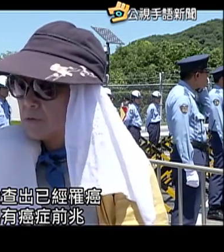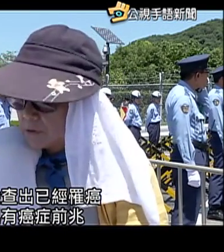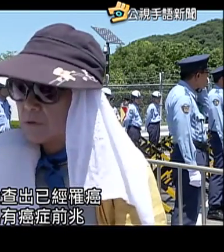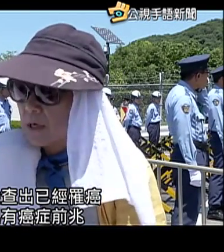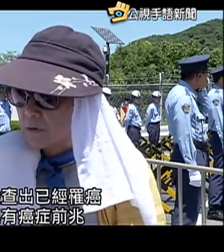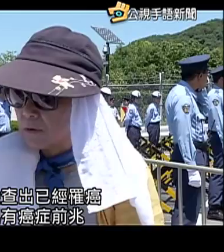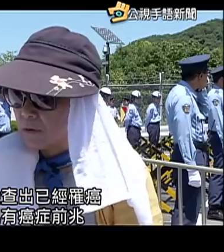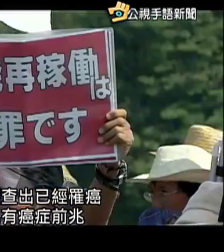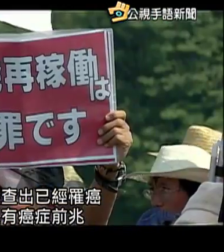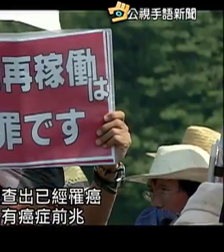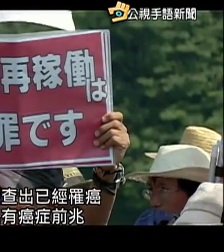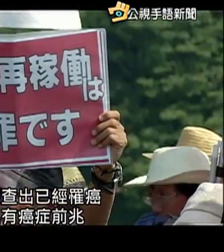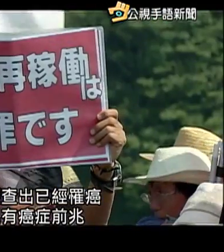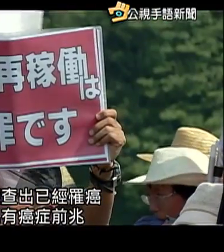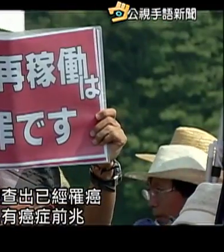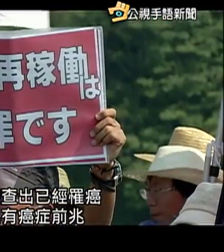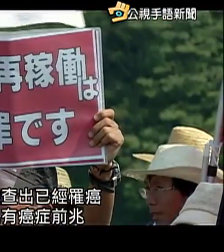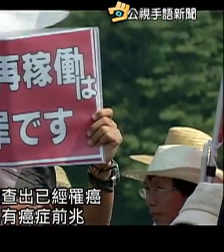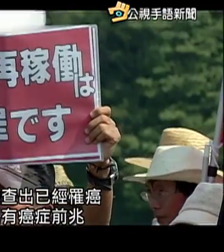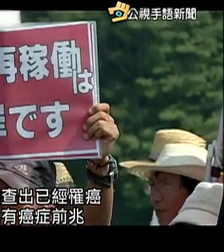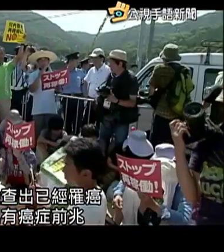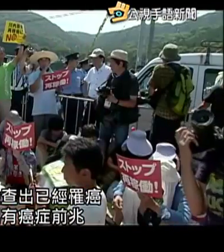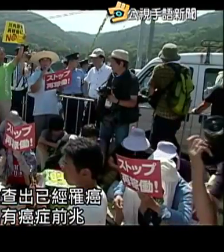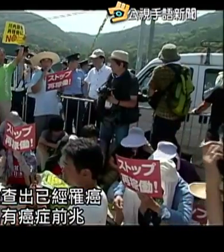ういう検査でそういうふうに引っかかってるんですね。